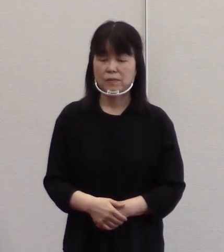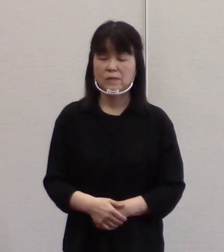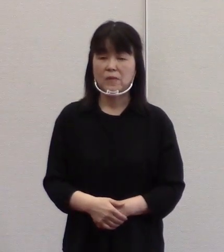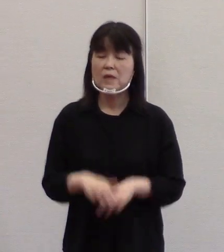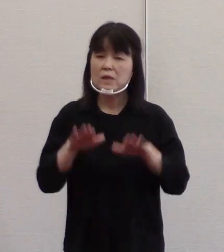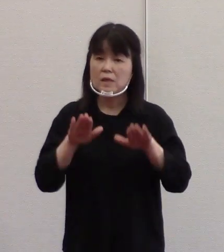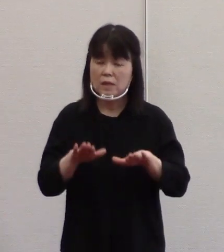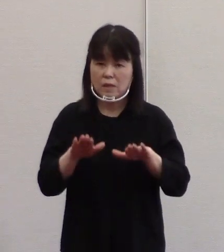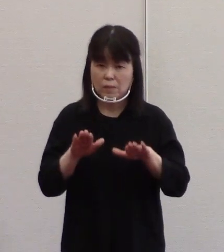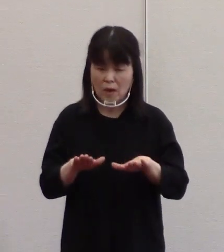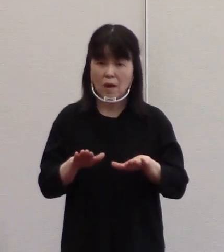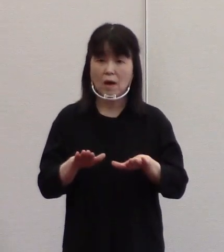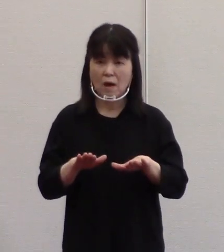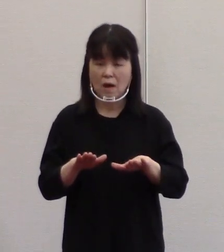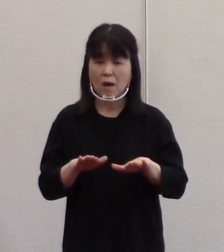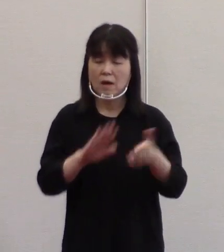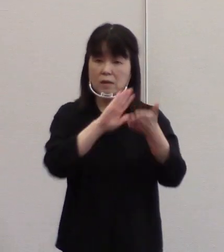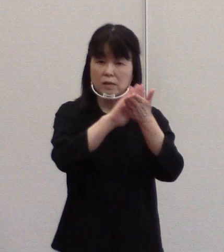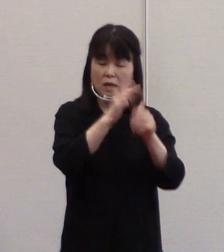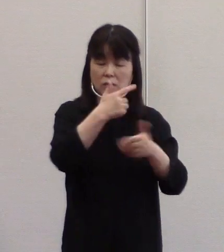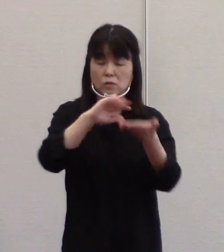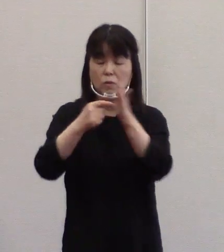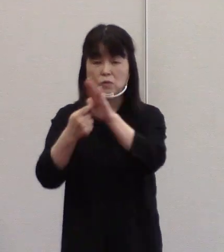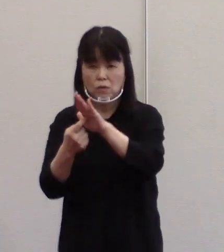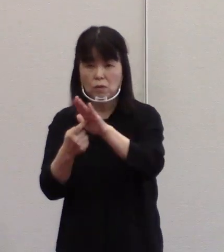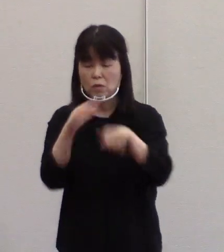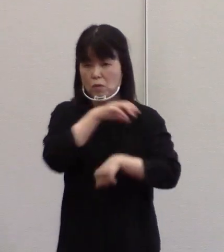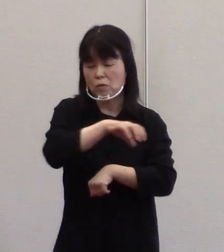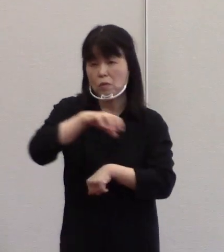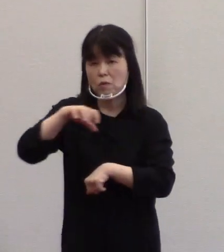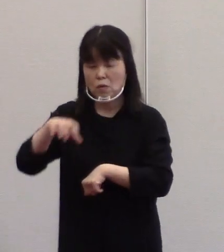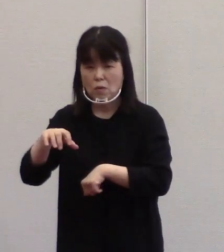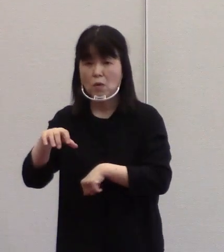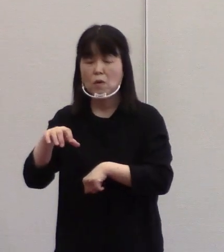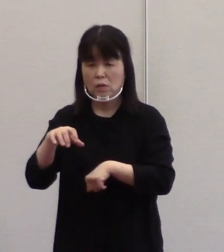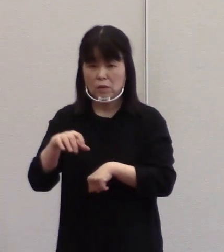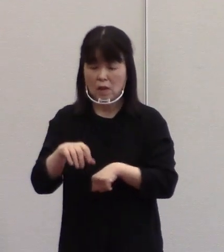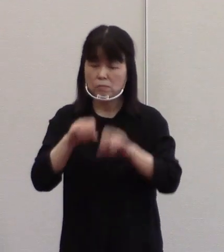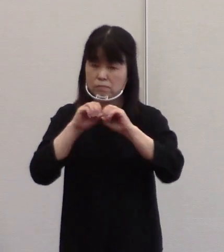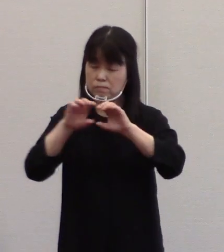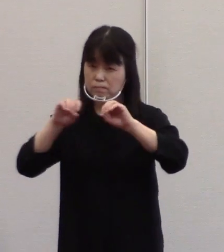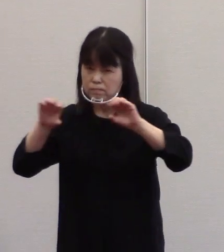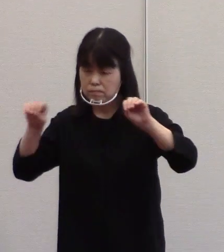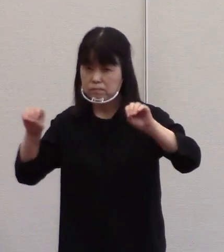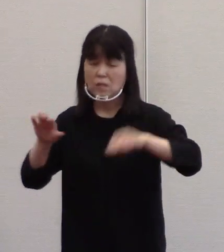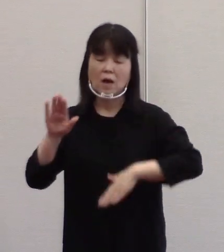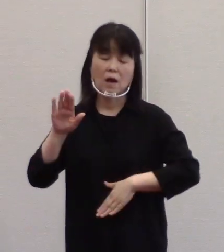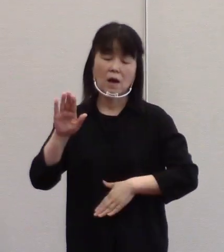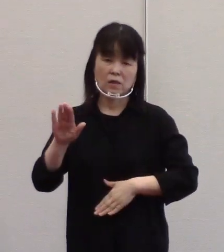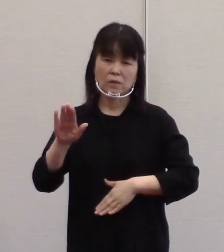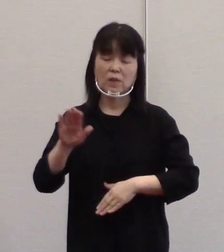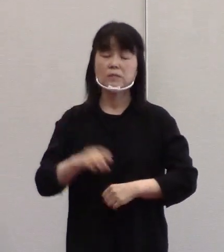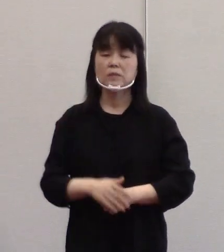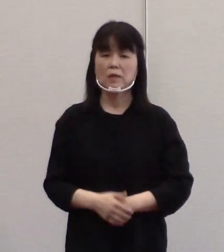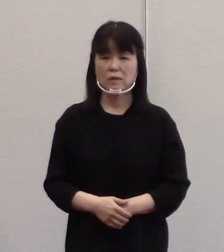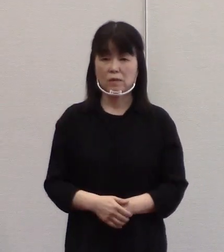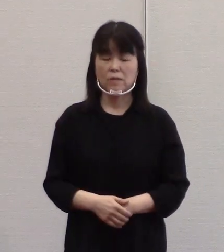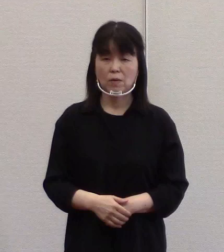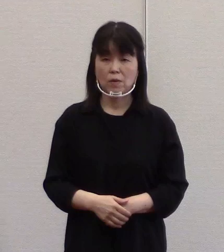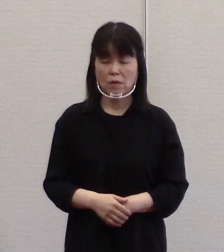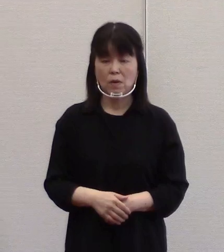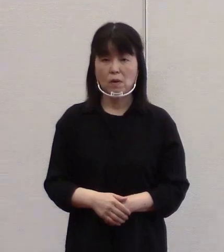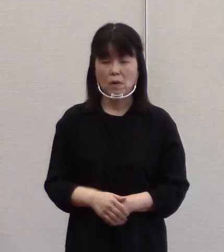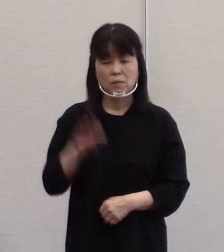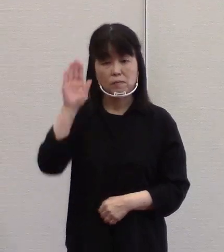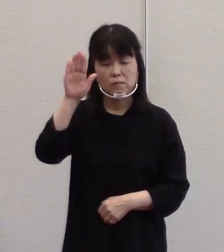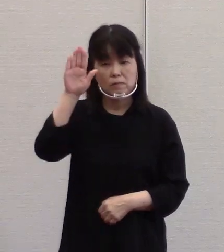体でいろんな意見を出されておりますが、まあ、近々開始される GoTo